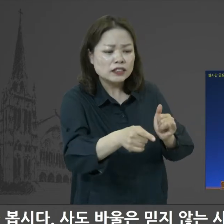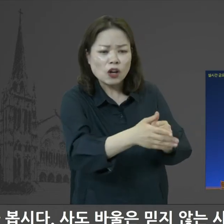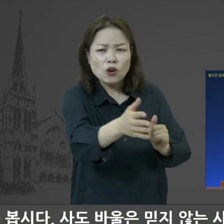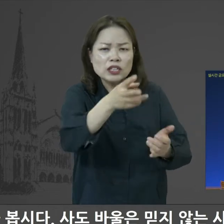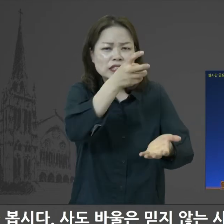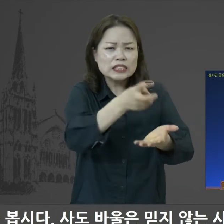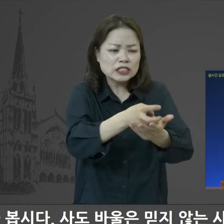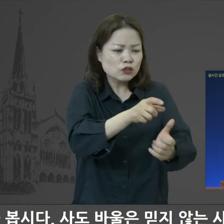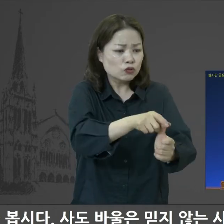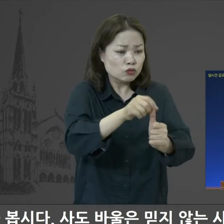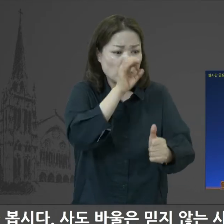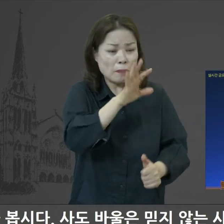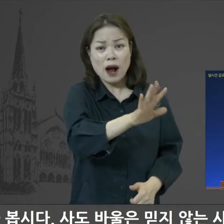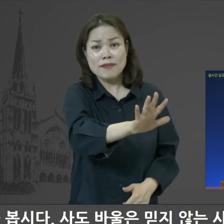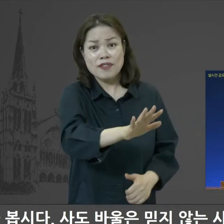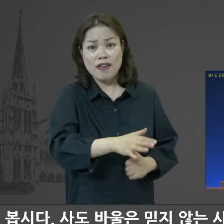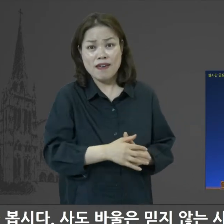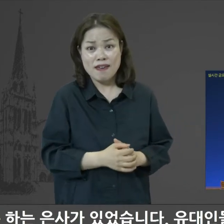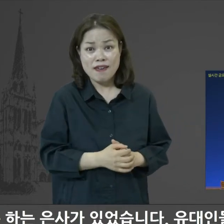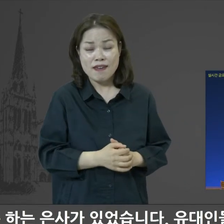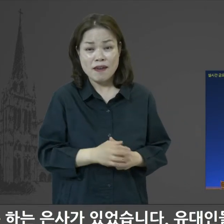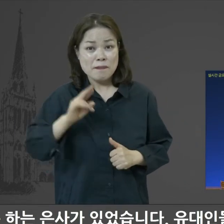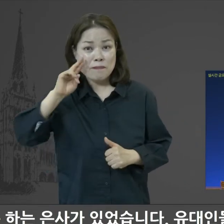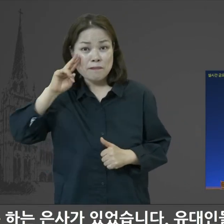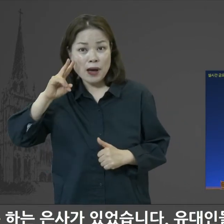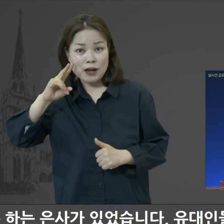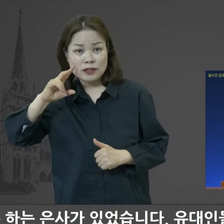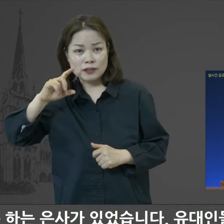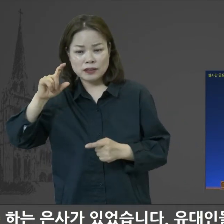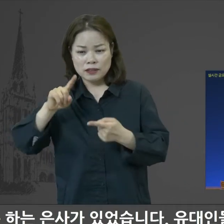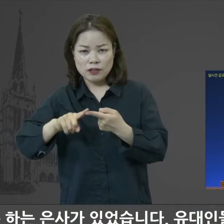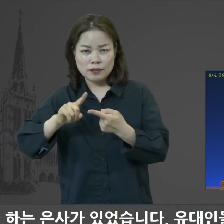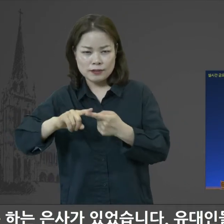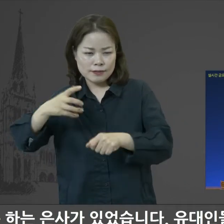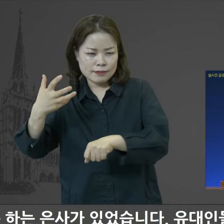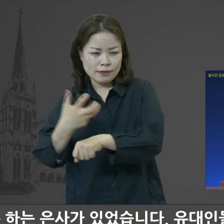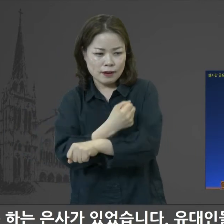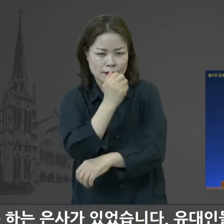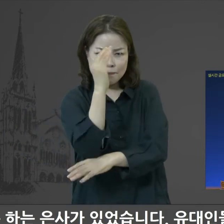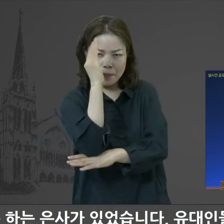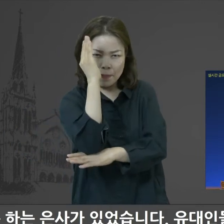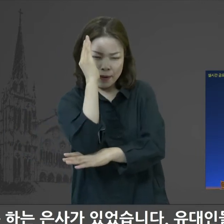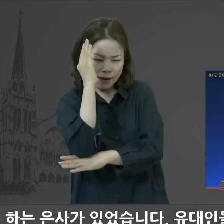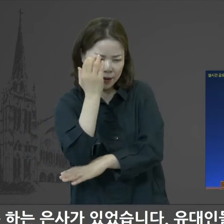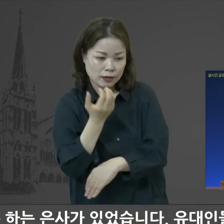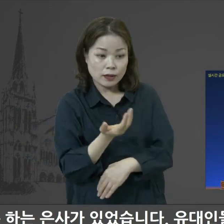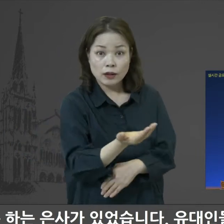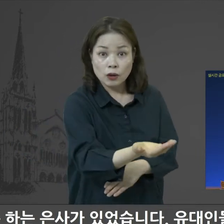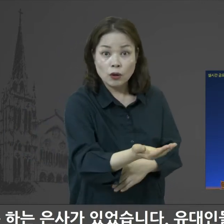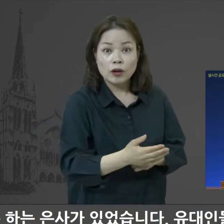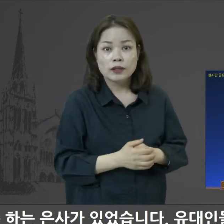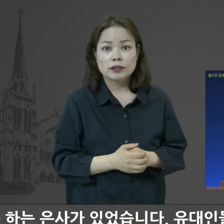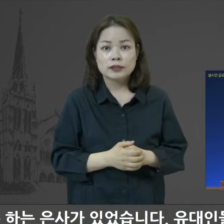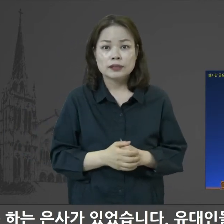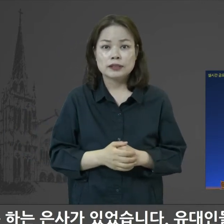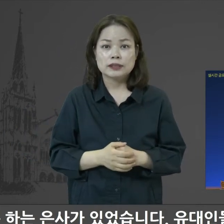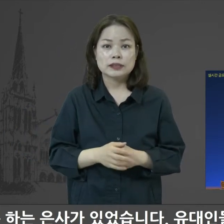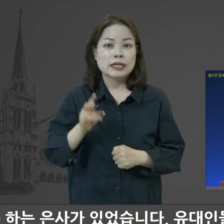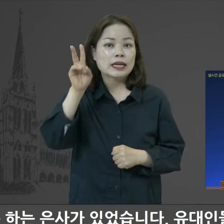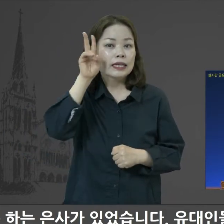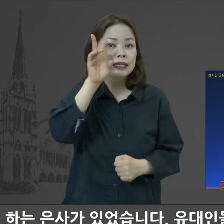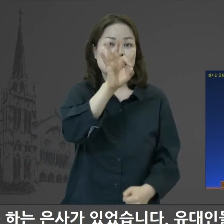지키는 율법으로 구원받을 수 없다라고 바울은 그 점을 굉장히 강조했던 것이죠. 그런데